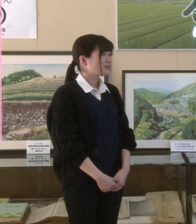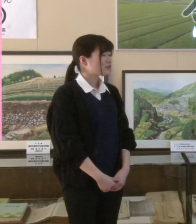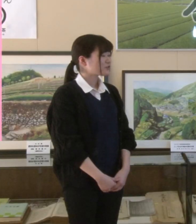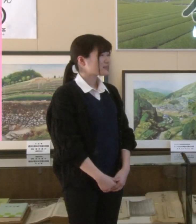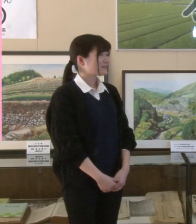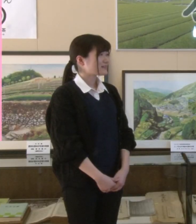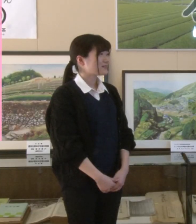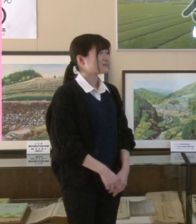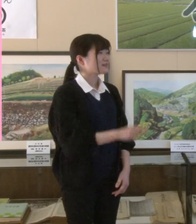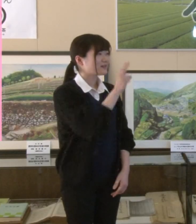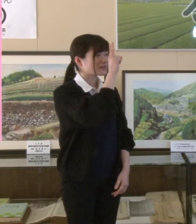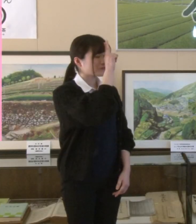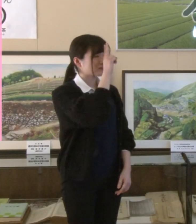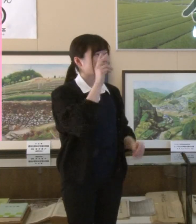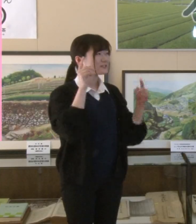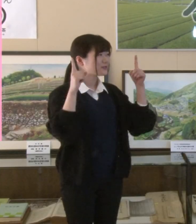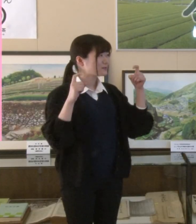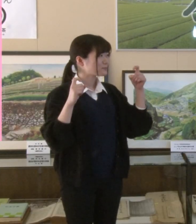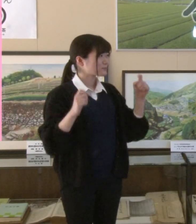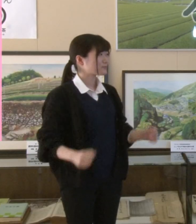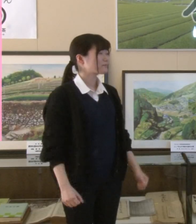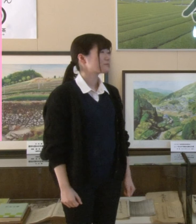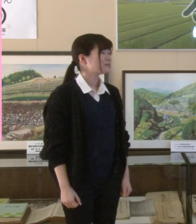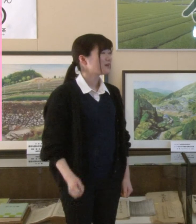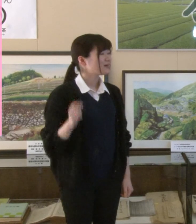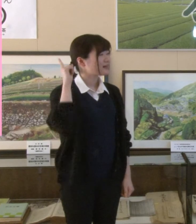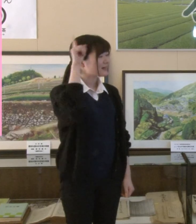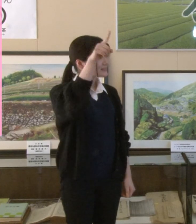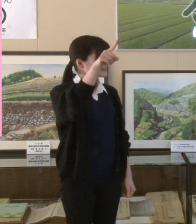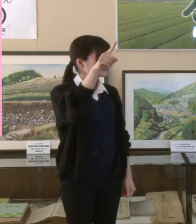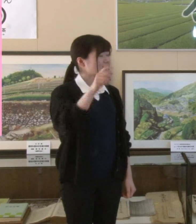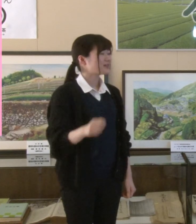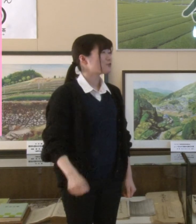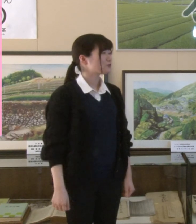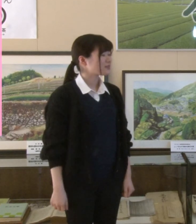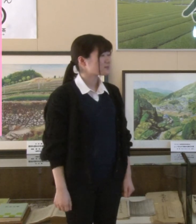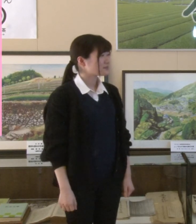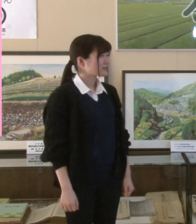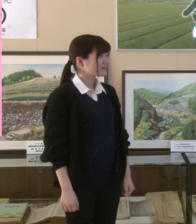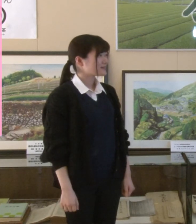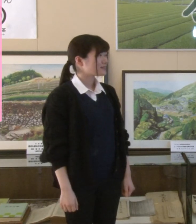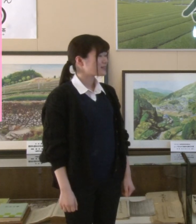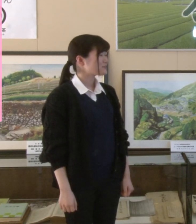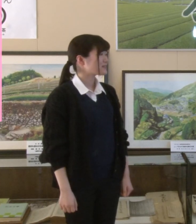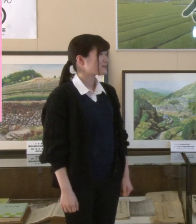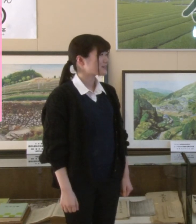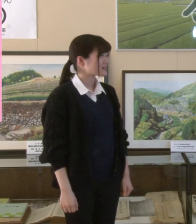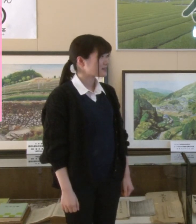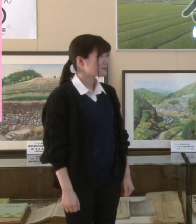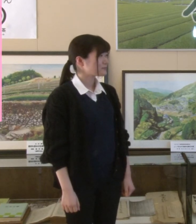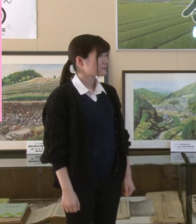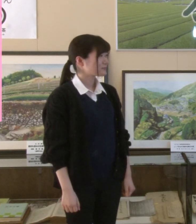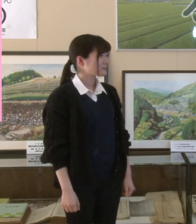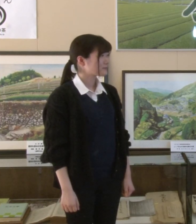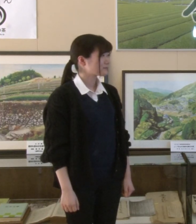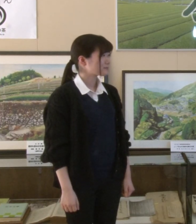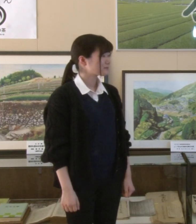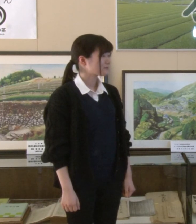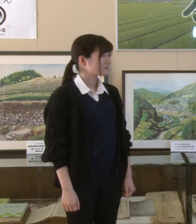古川さん、こんにちは。明日からのお休みは何をされますか？ 明日